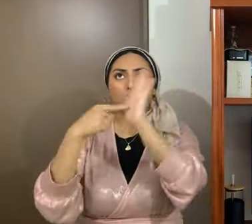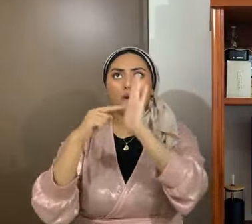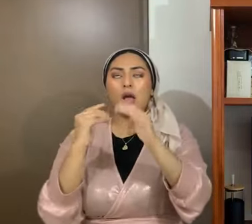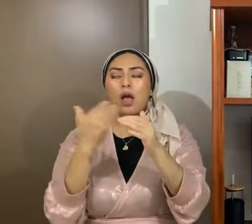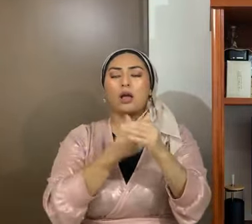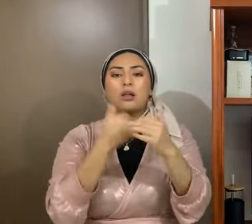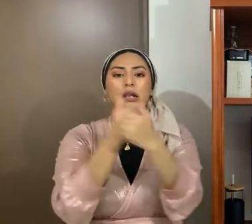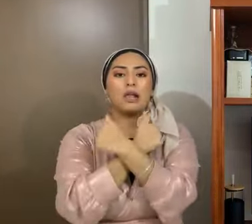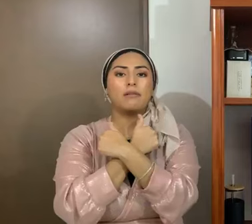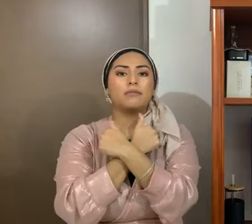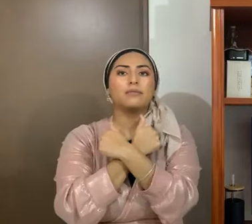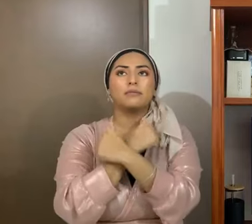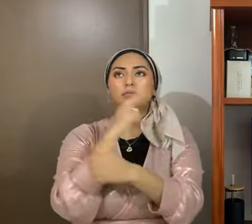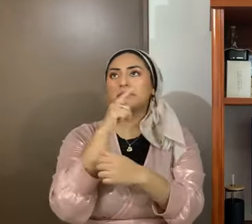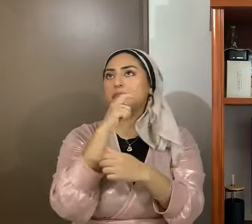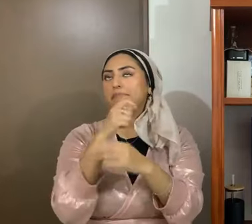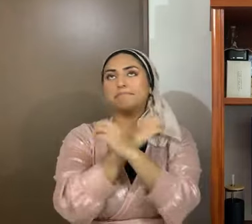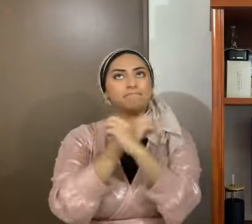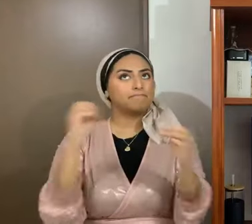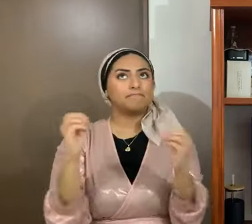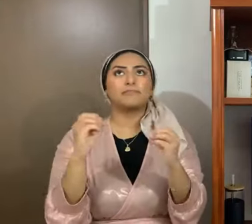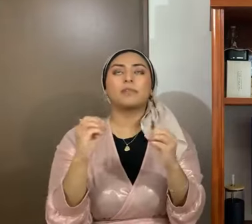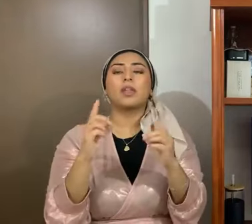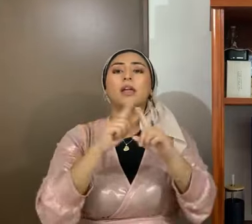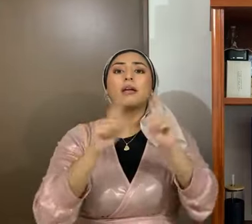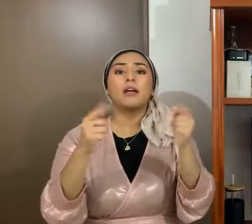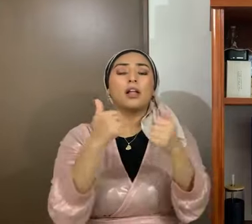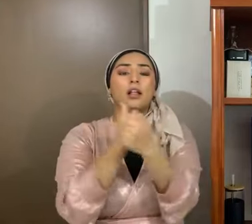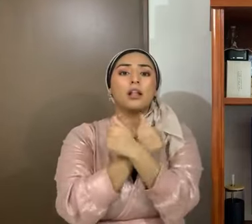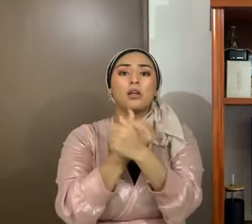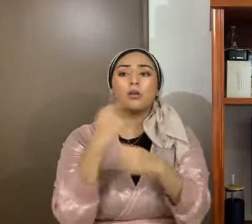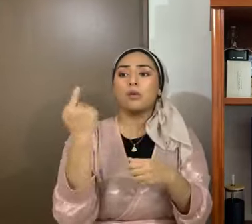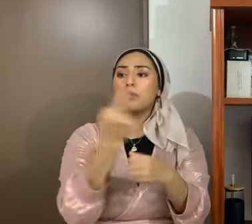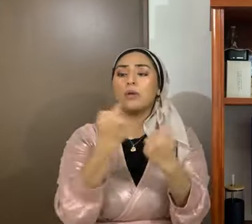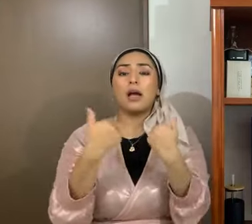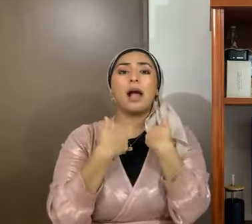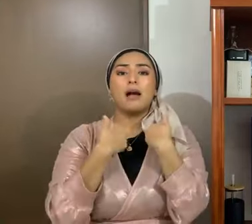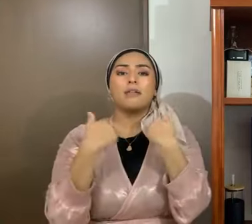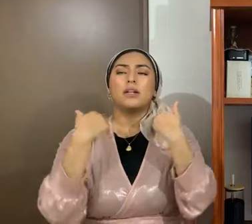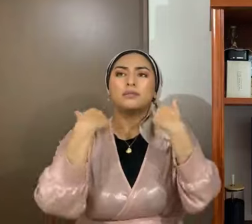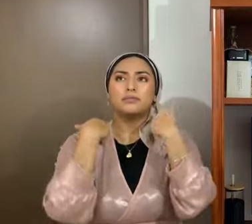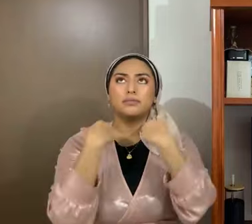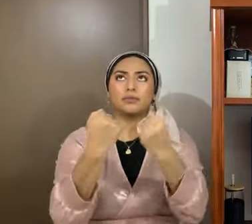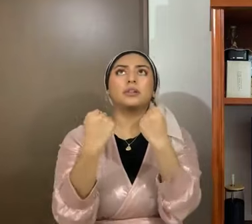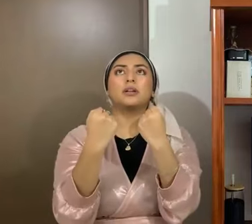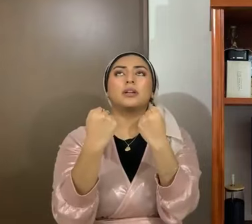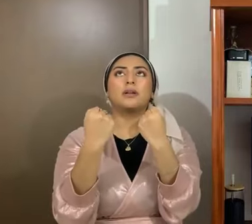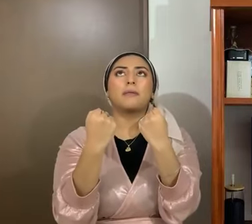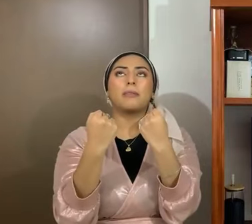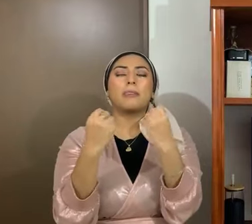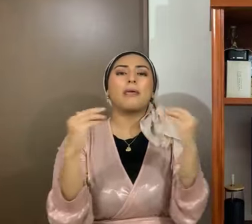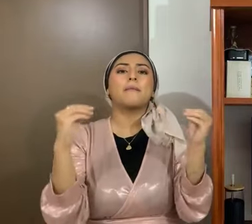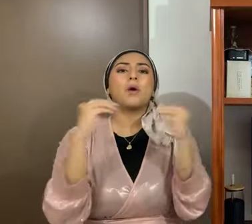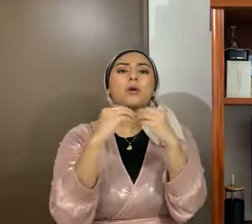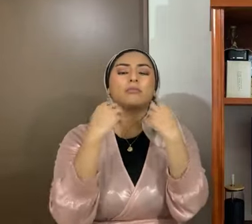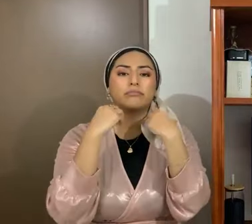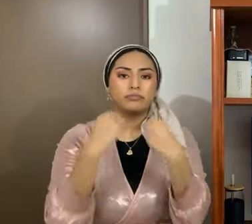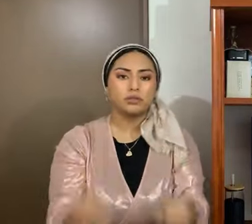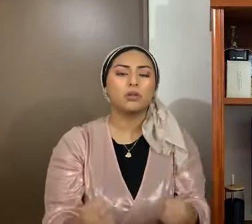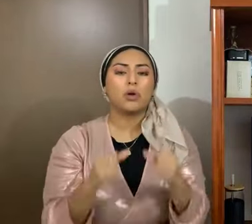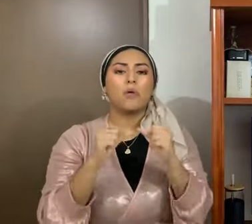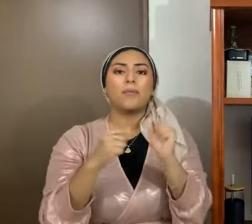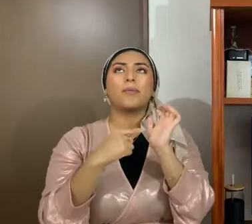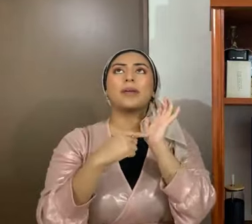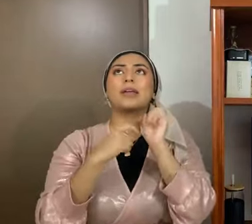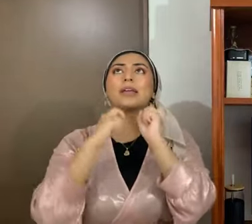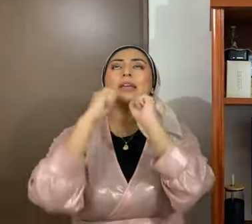amor? Tú no necesitas nada, Abba, pero el amor que tenemos por ti es lo que nos impulsa a esforzarnos y a dar siempre